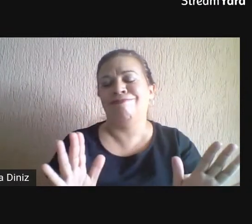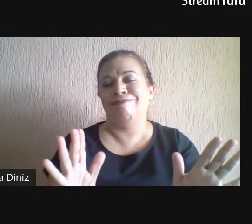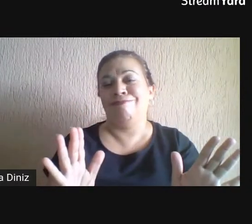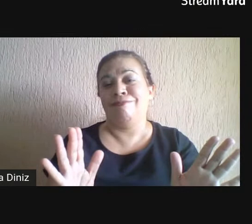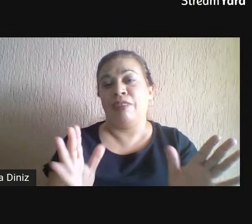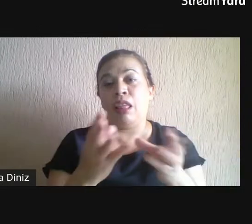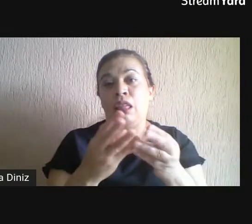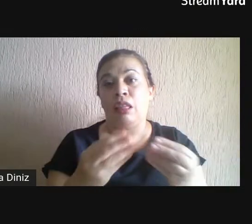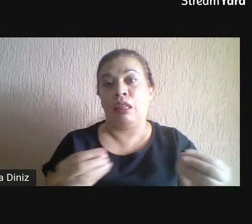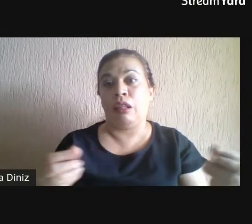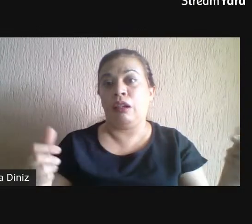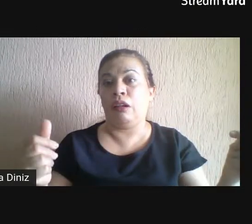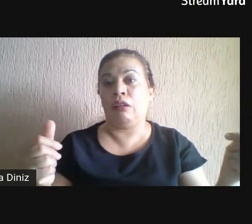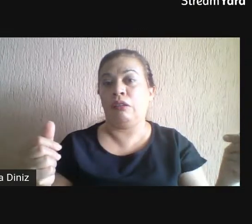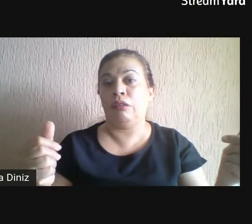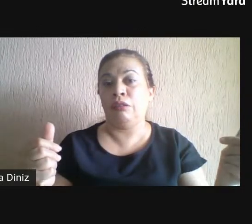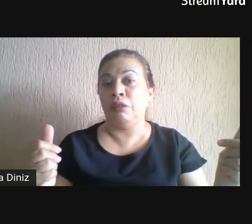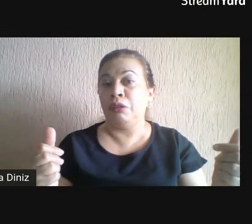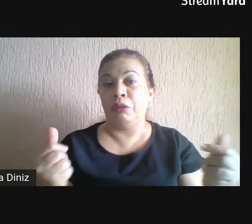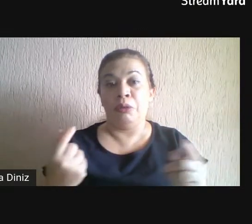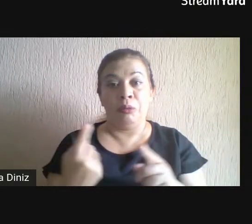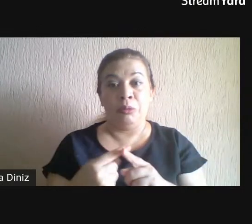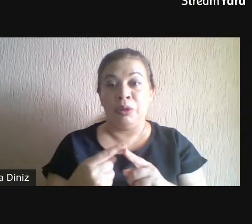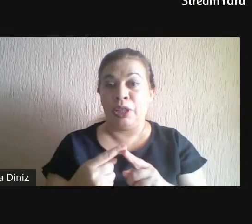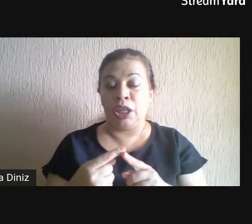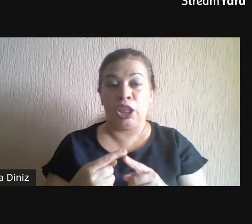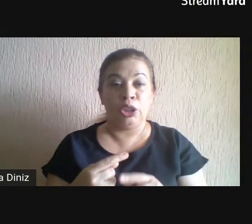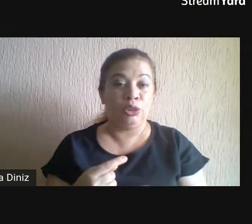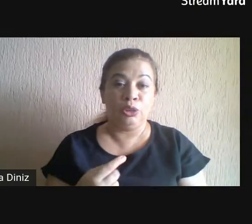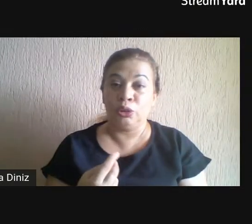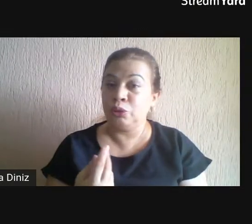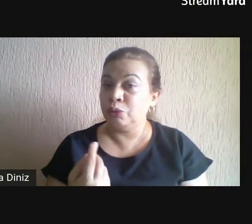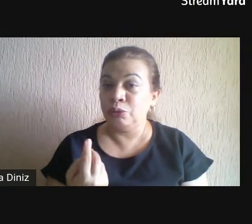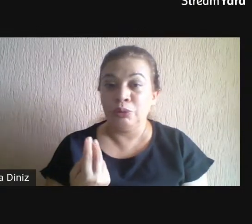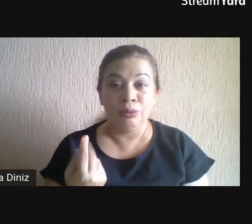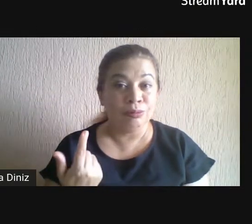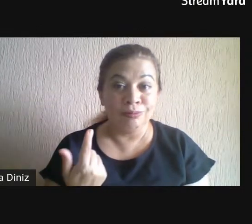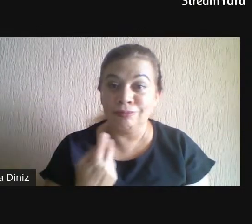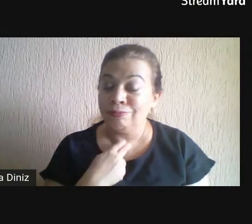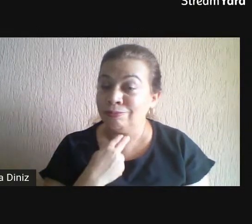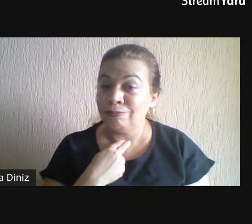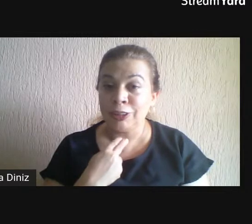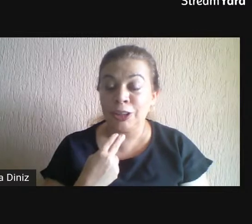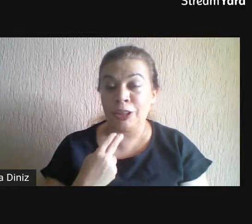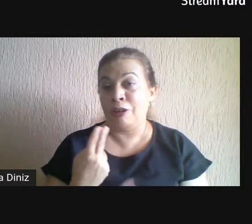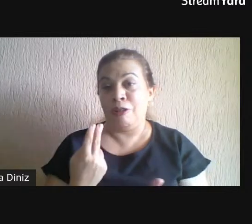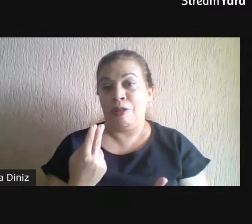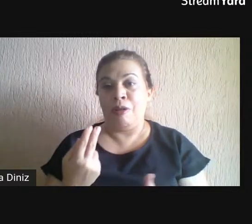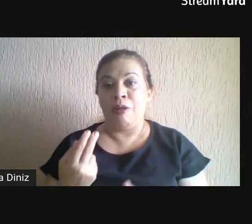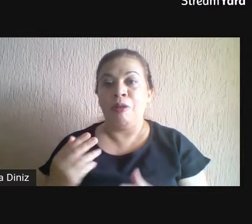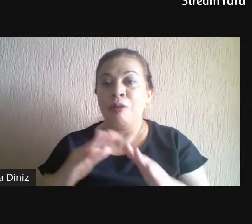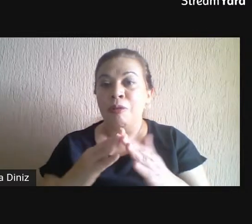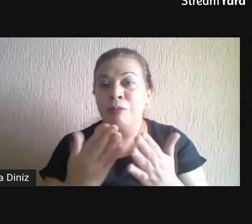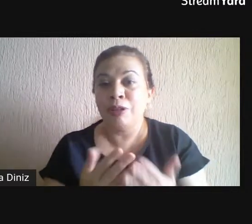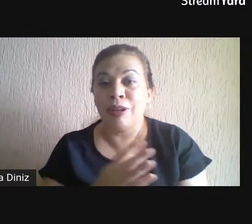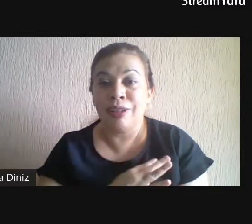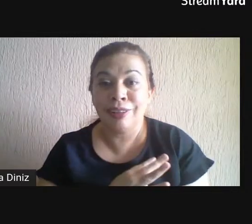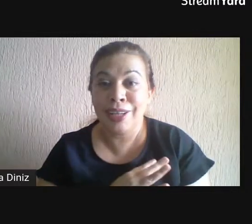Porque eles não podem ser nem uma escola técnica melhorada, nem uma universidade